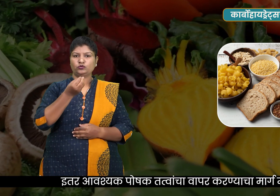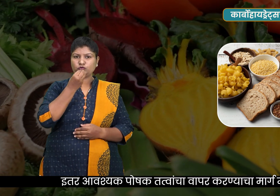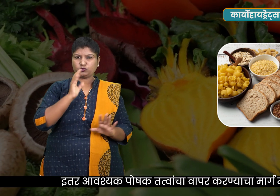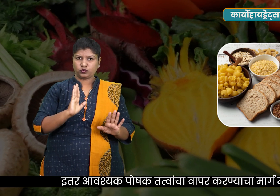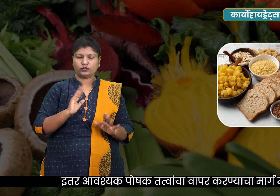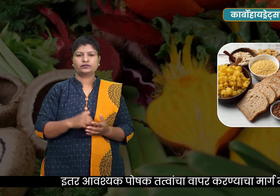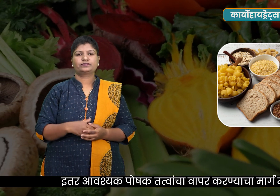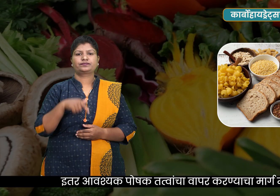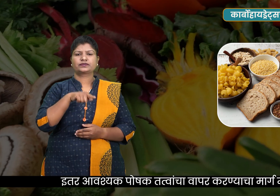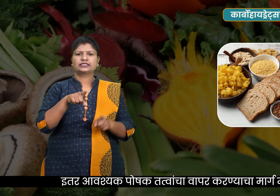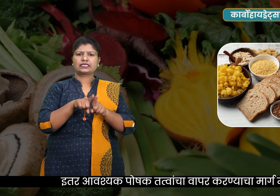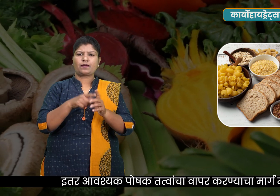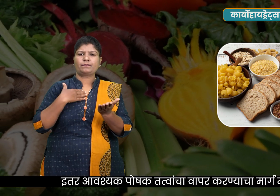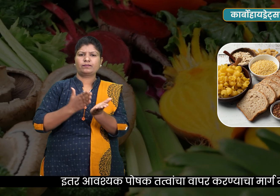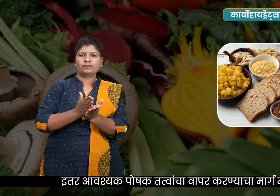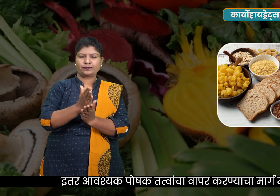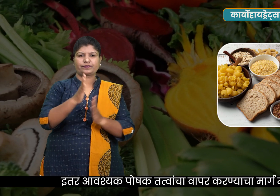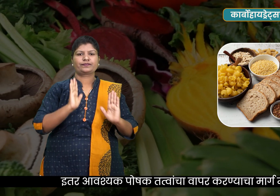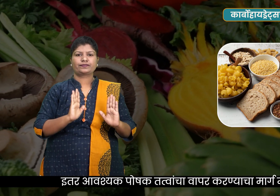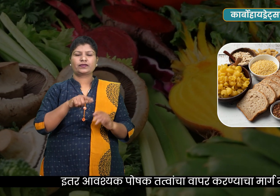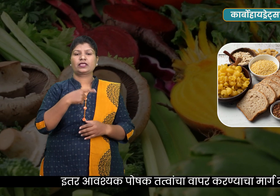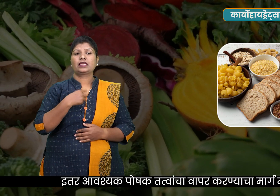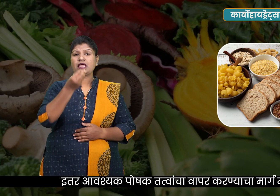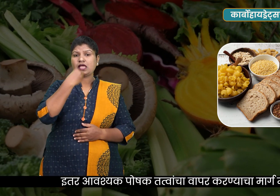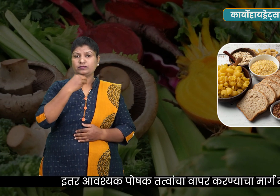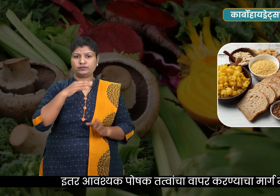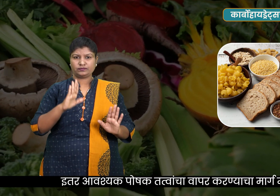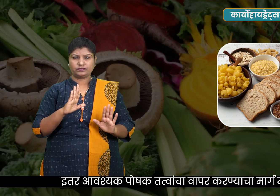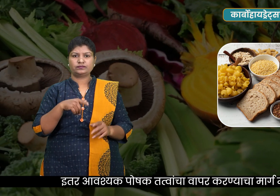इतर आवश्यक पोषक तत्वांचा वापर करण्याचा मार्ग मोकळा होईल.